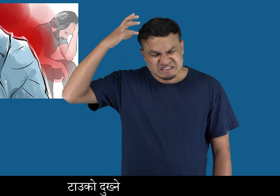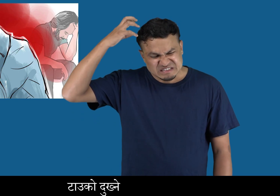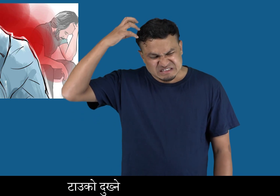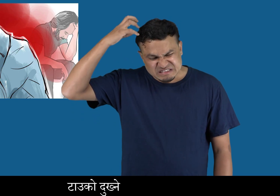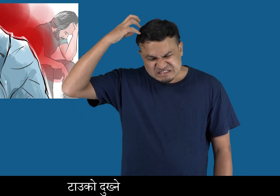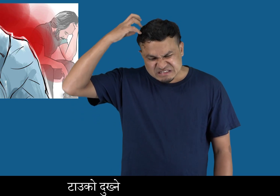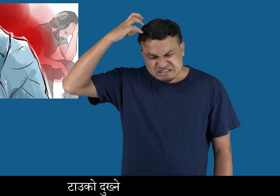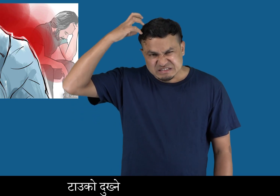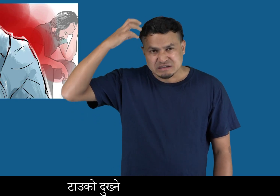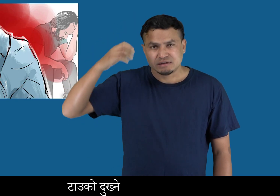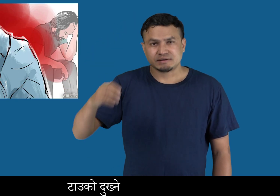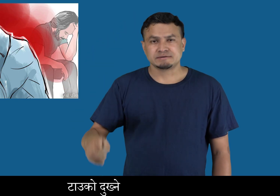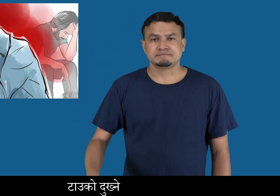टाउको दुख्छ।